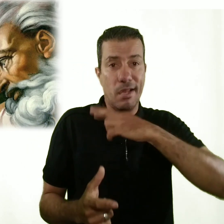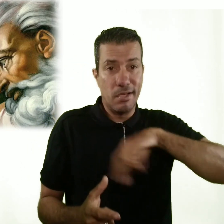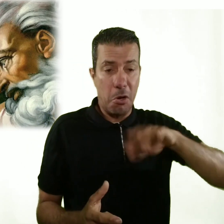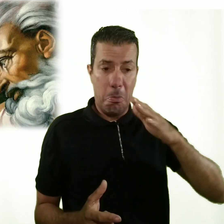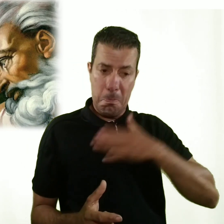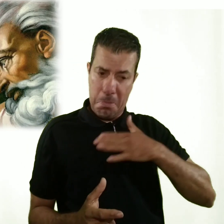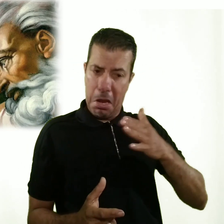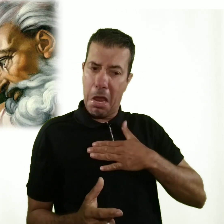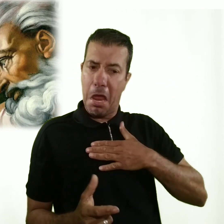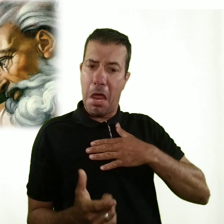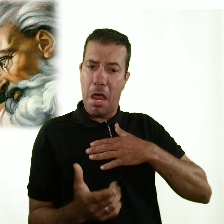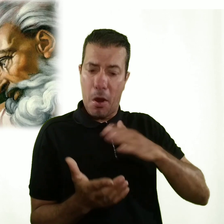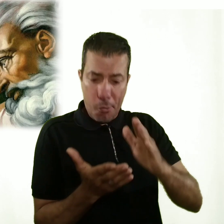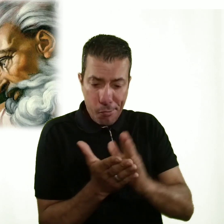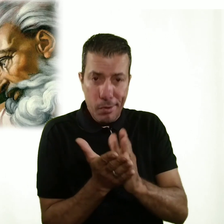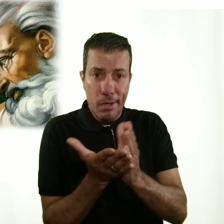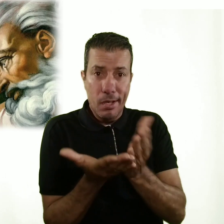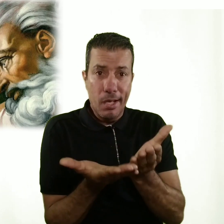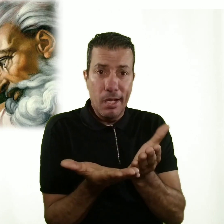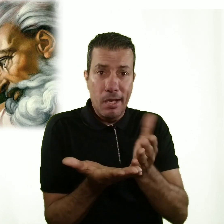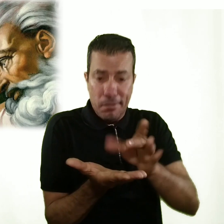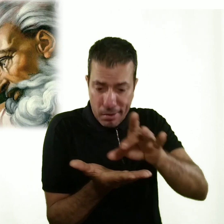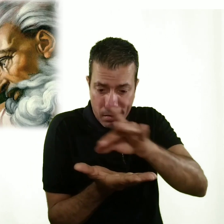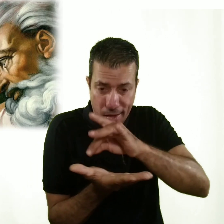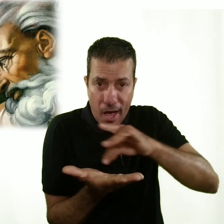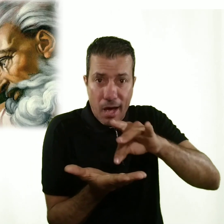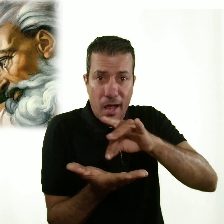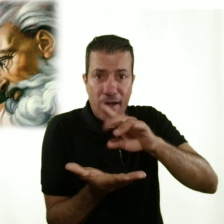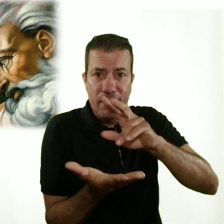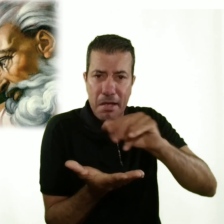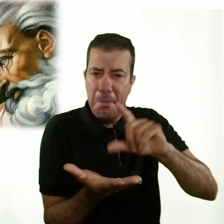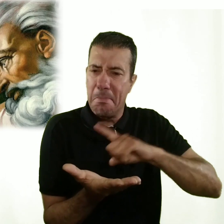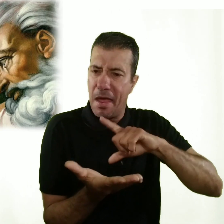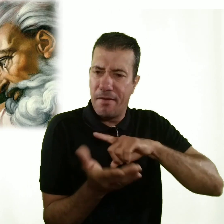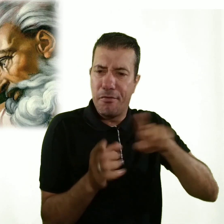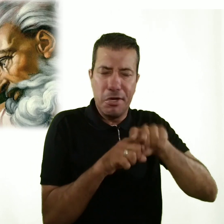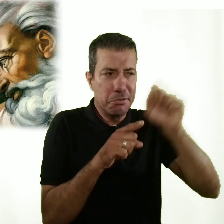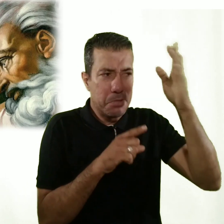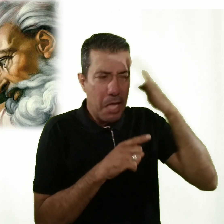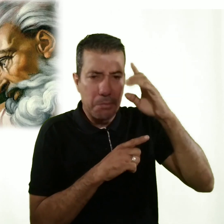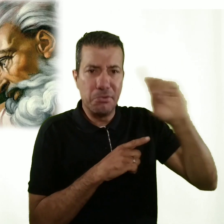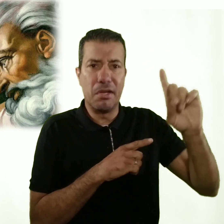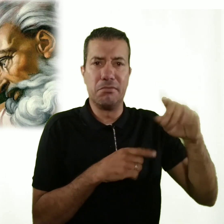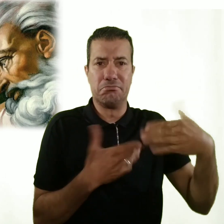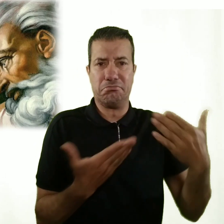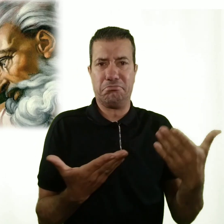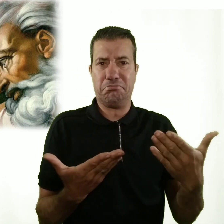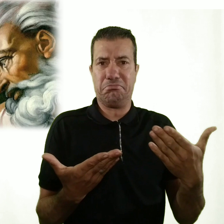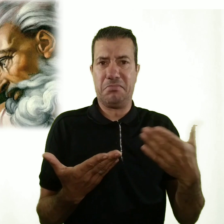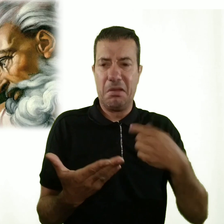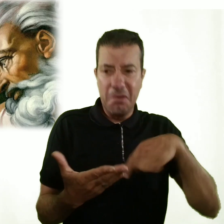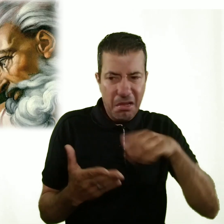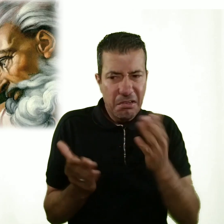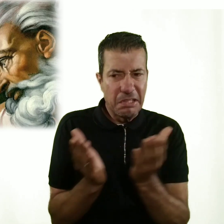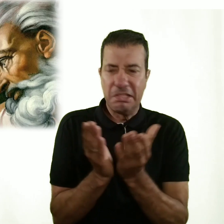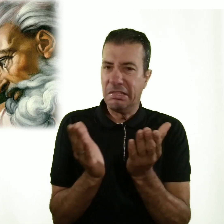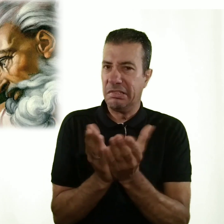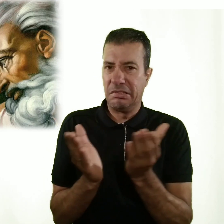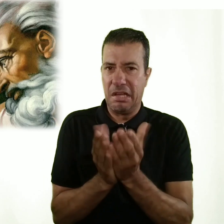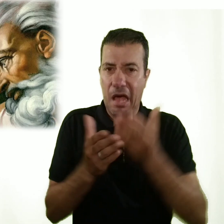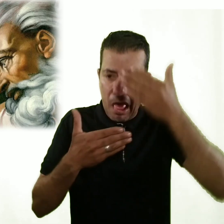foi inspirado por Deus. E a gente não está tendo vantagem nenhuma em ser cristão,